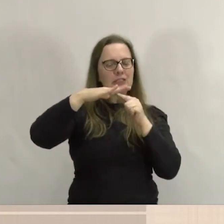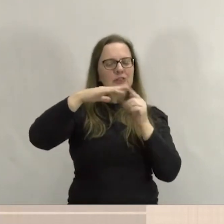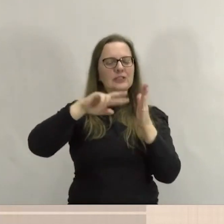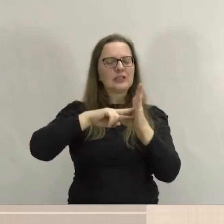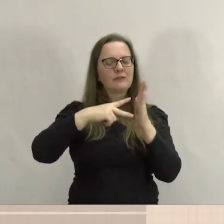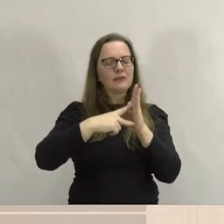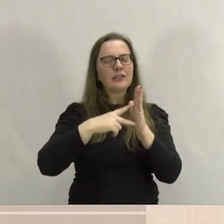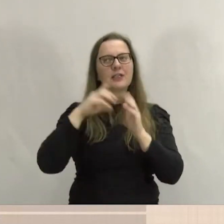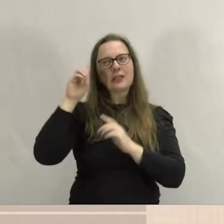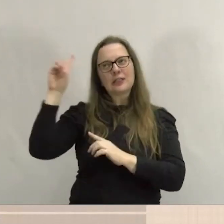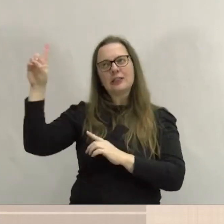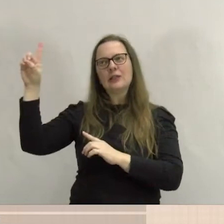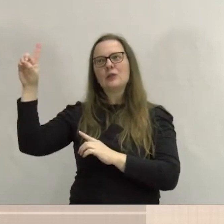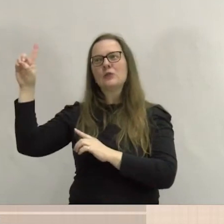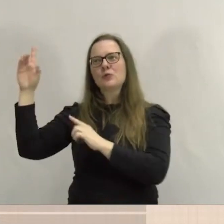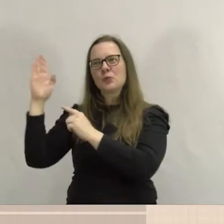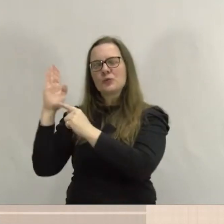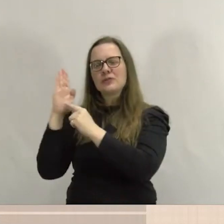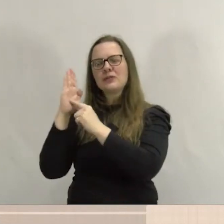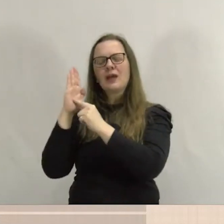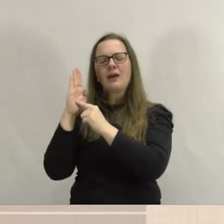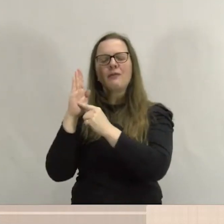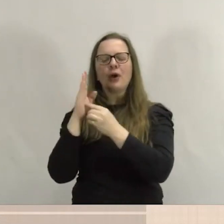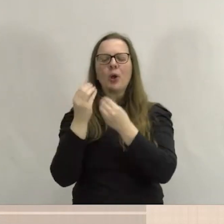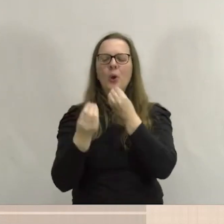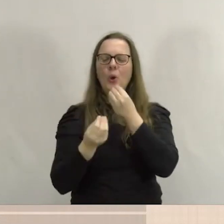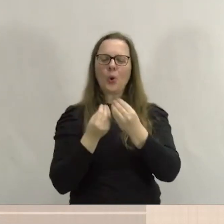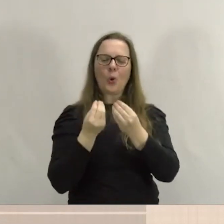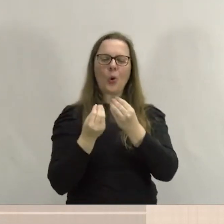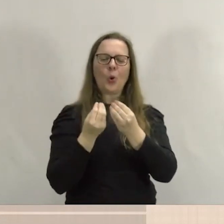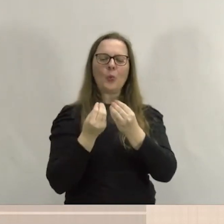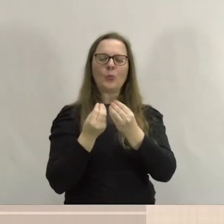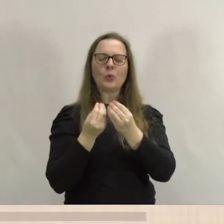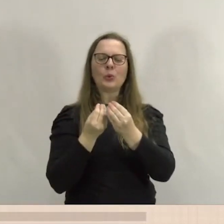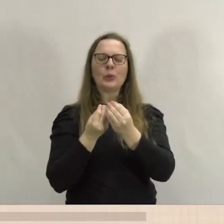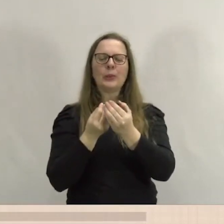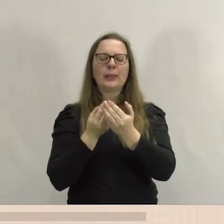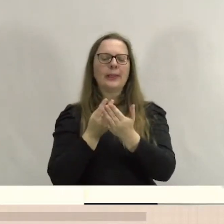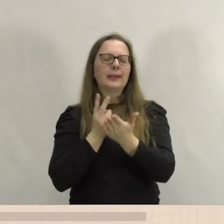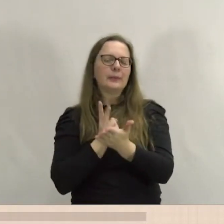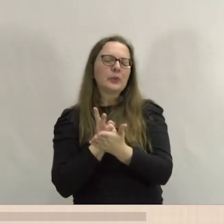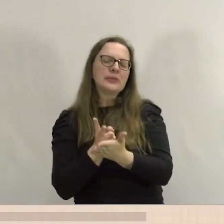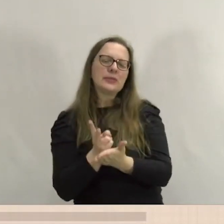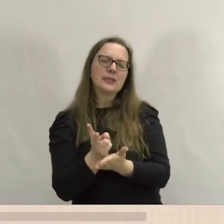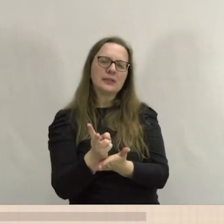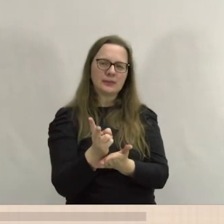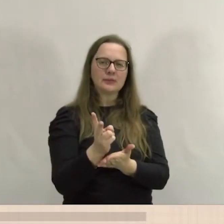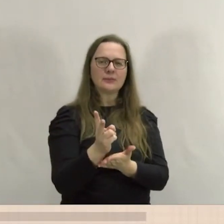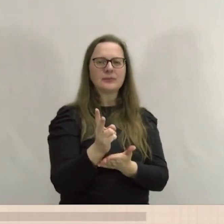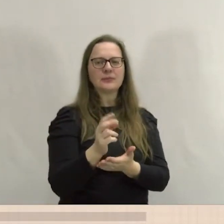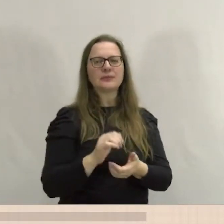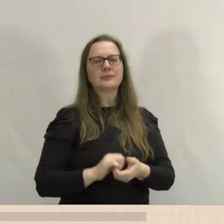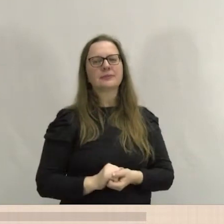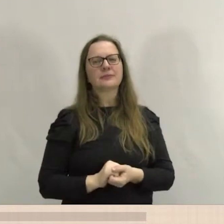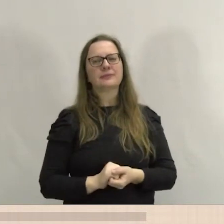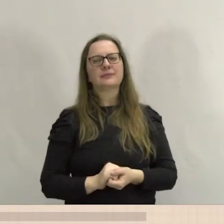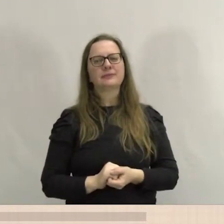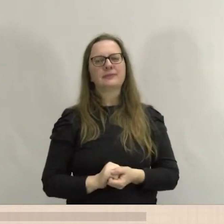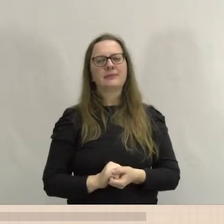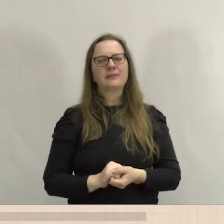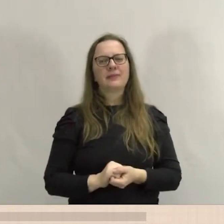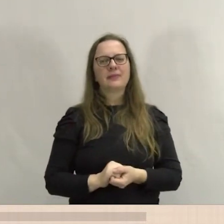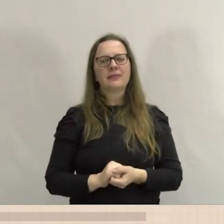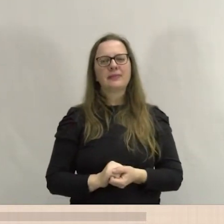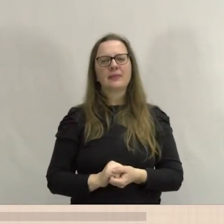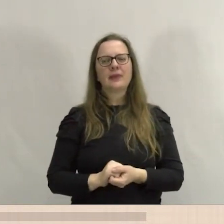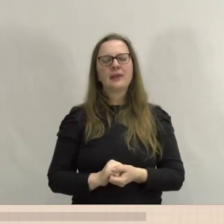Mas quem manda aí? Quem manda? Versículo 18: segundo o mandado